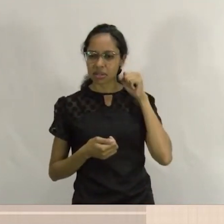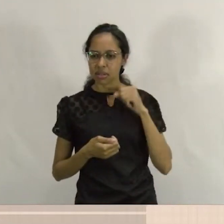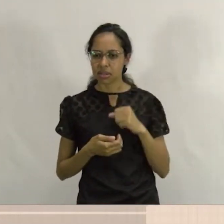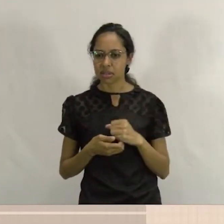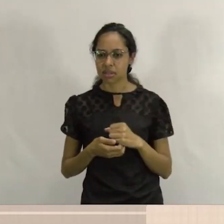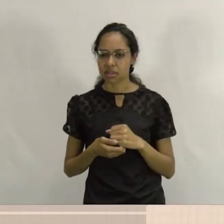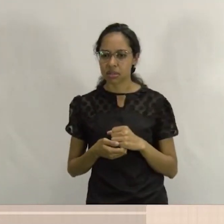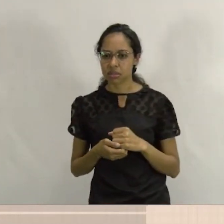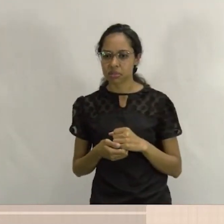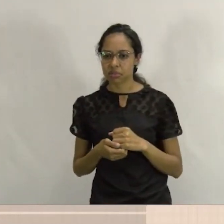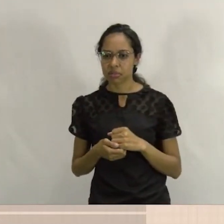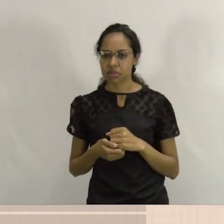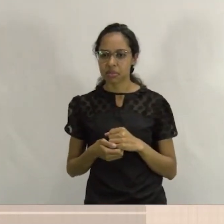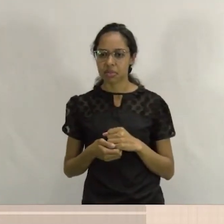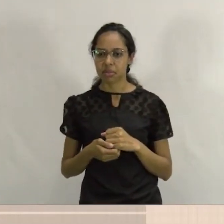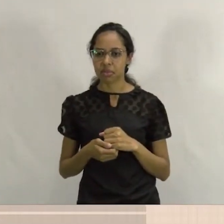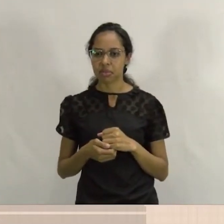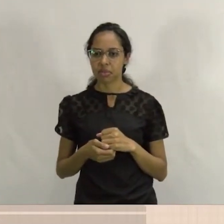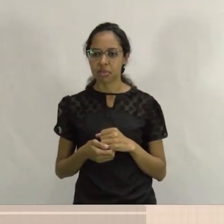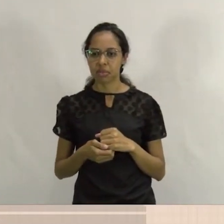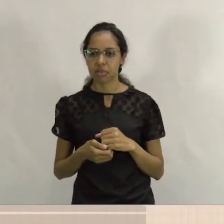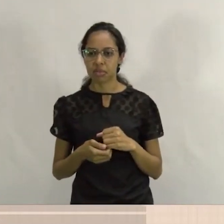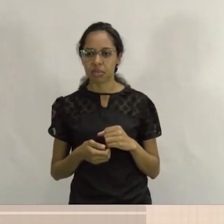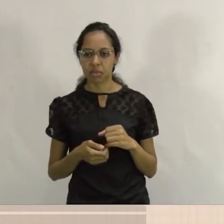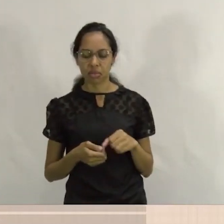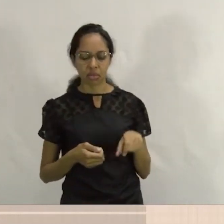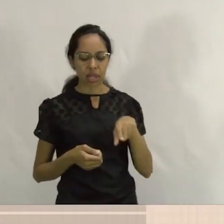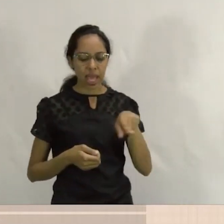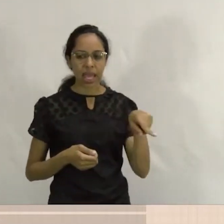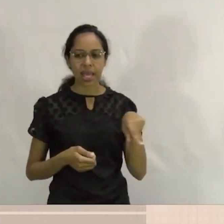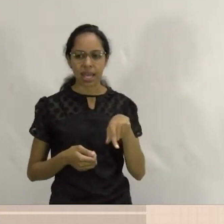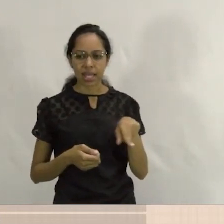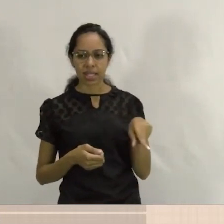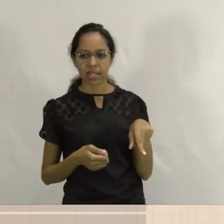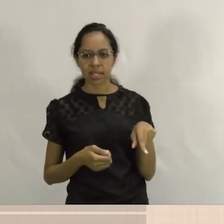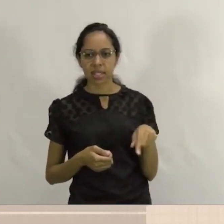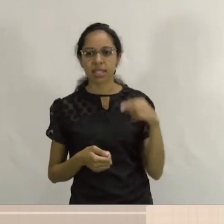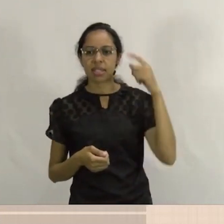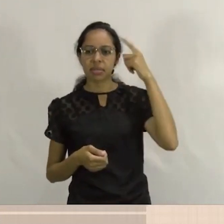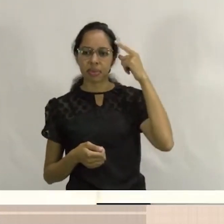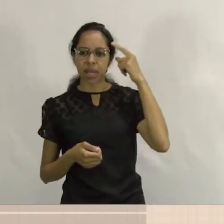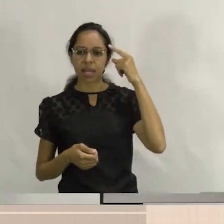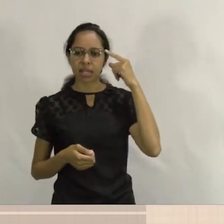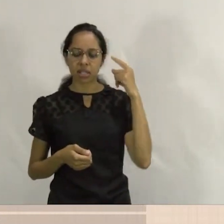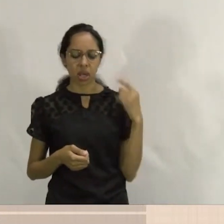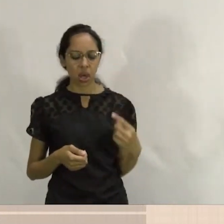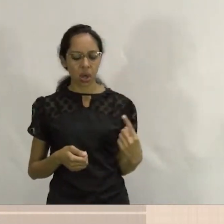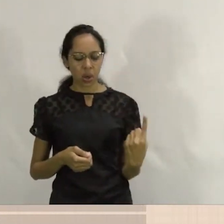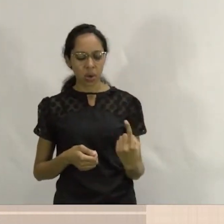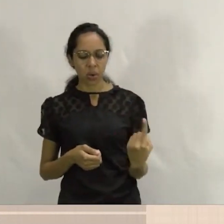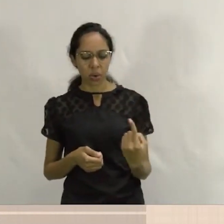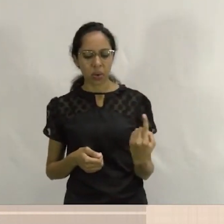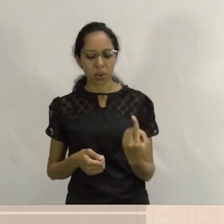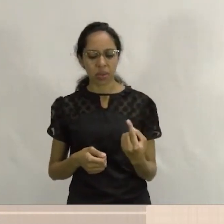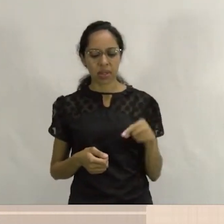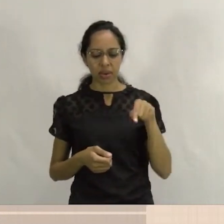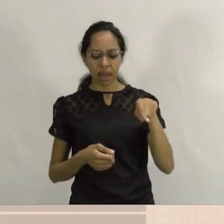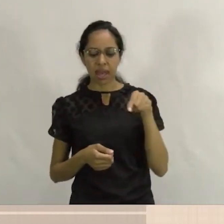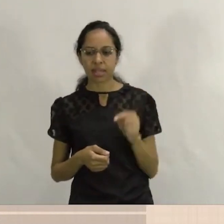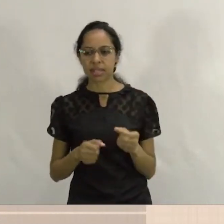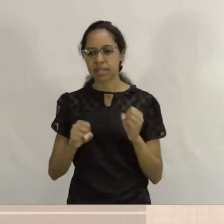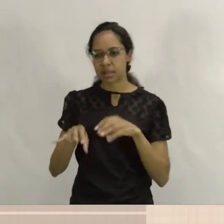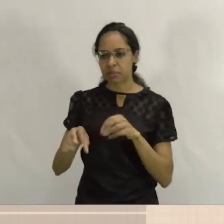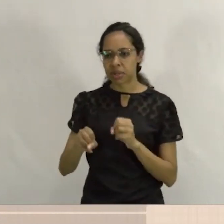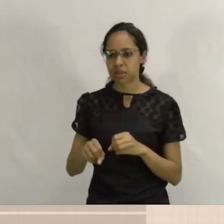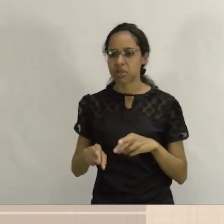você é ambicioso, você quer ser exclusivo, só a sua palavra equivale,